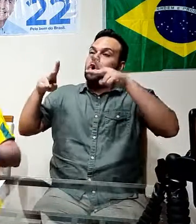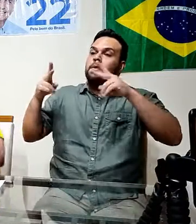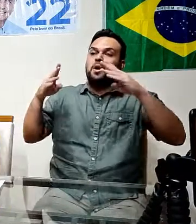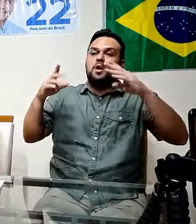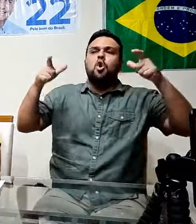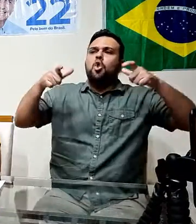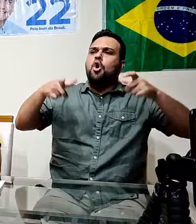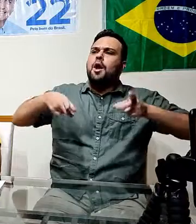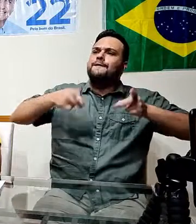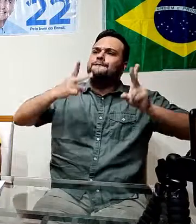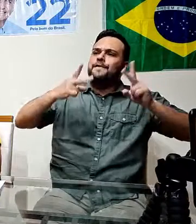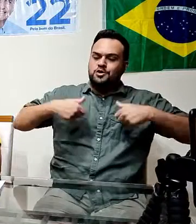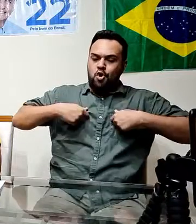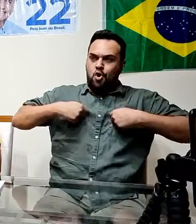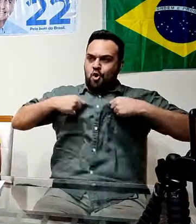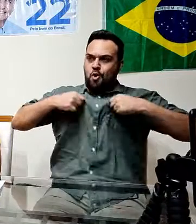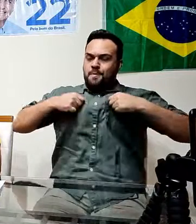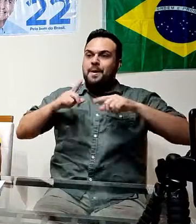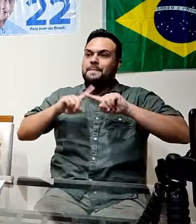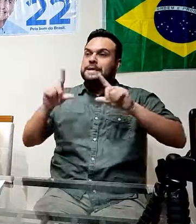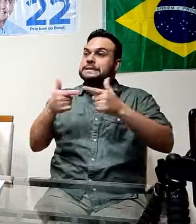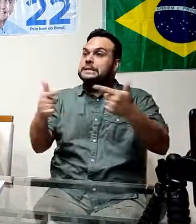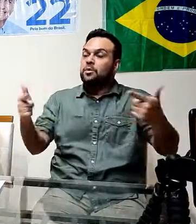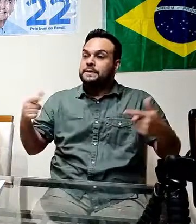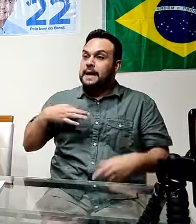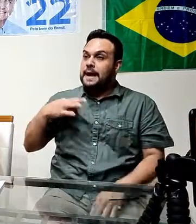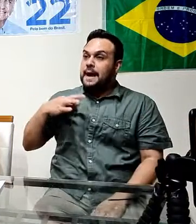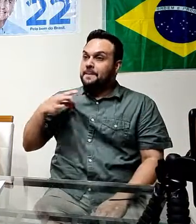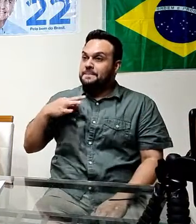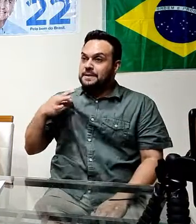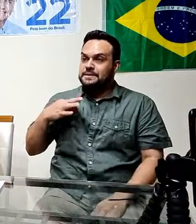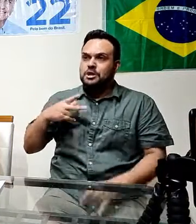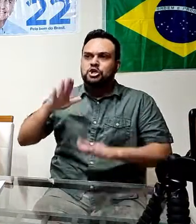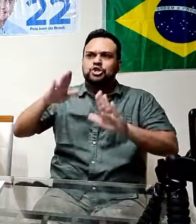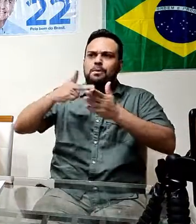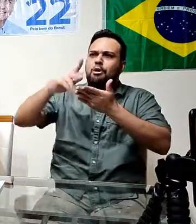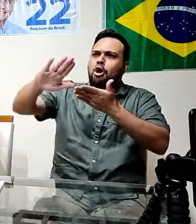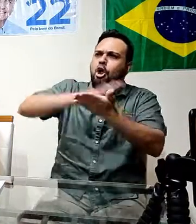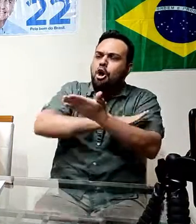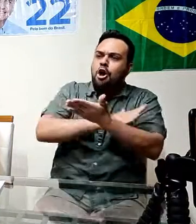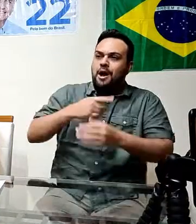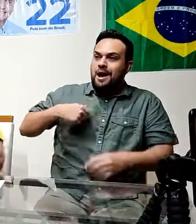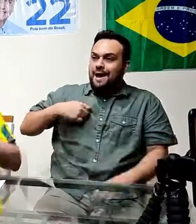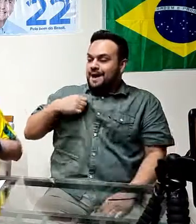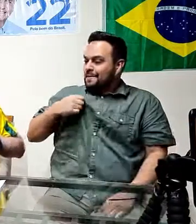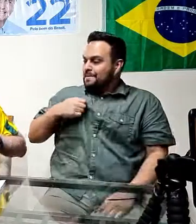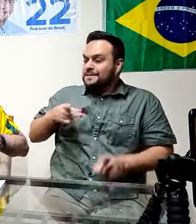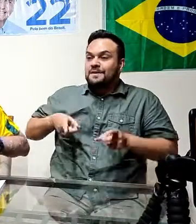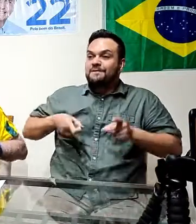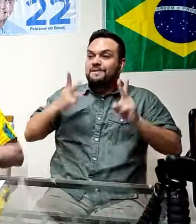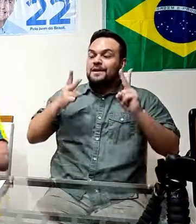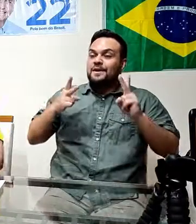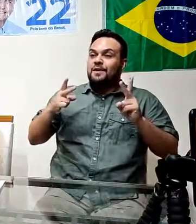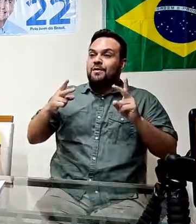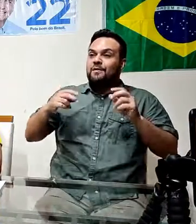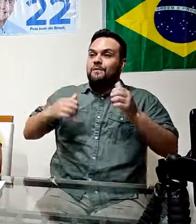roupa, e não tem mais camisa de futebol do Brasil à venda, né?